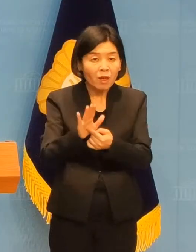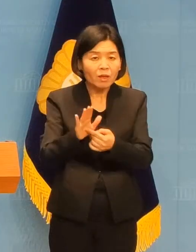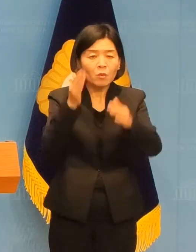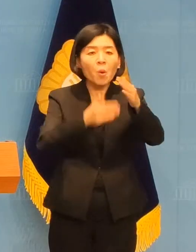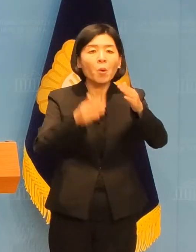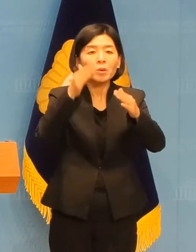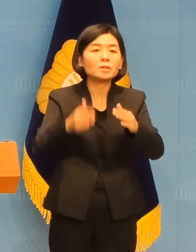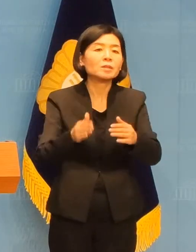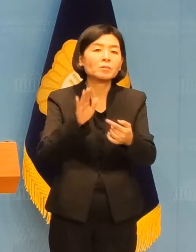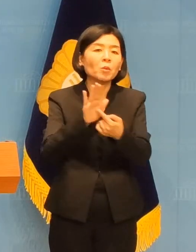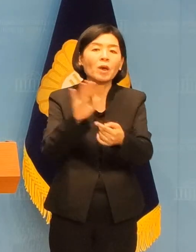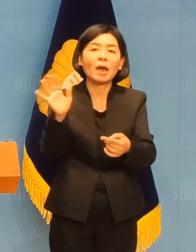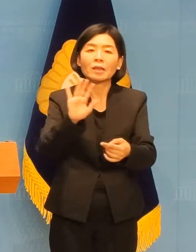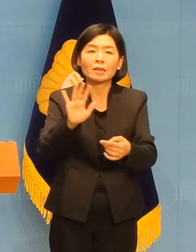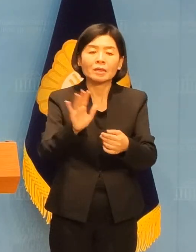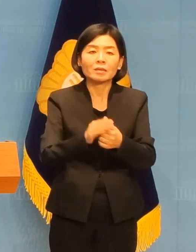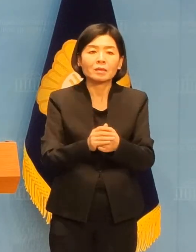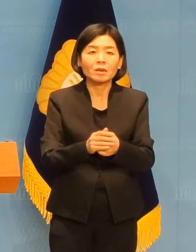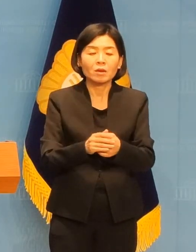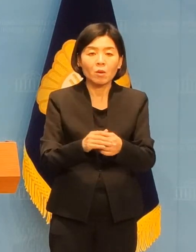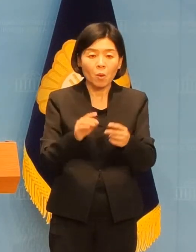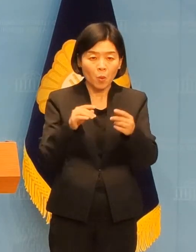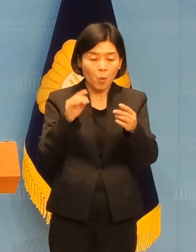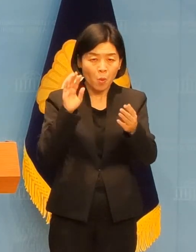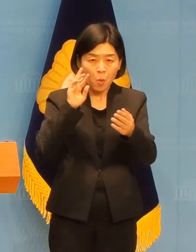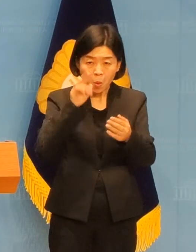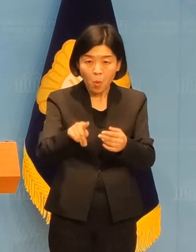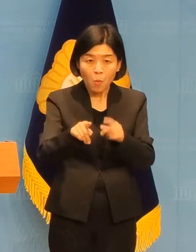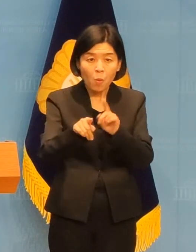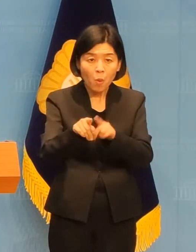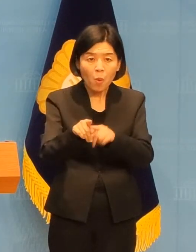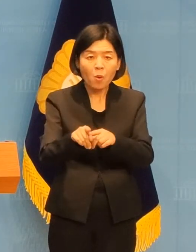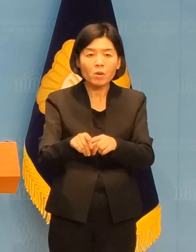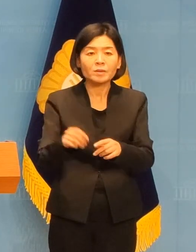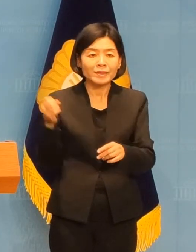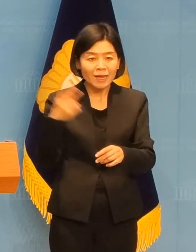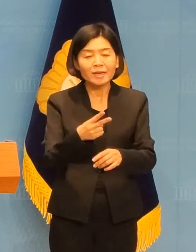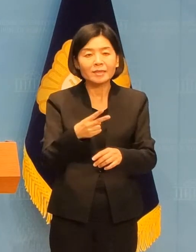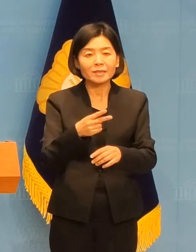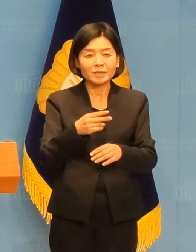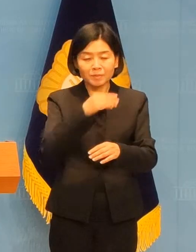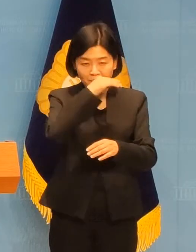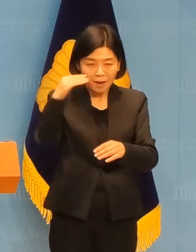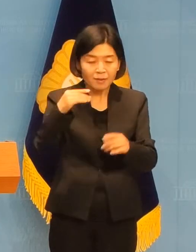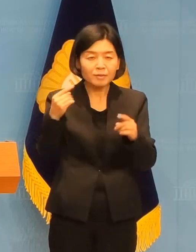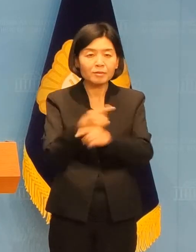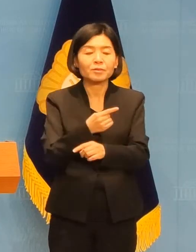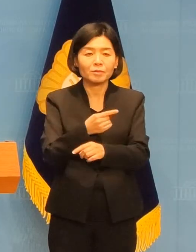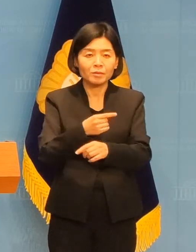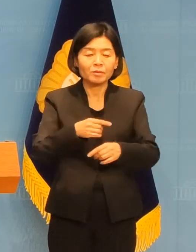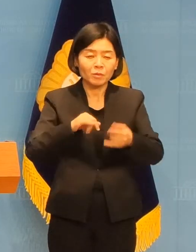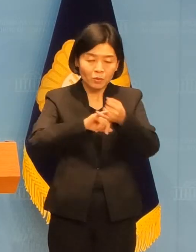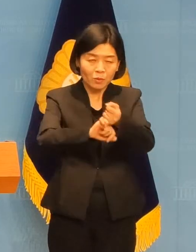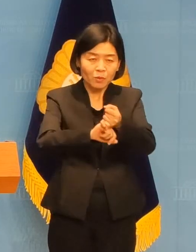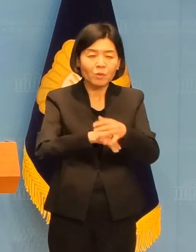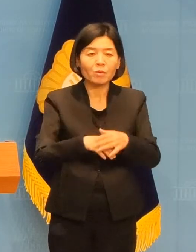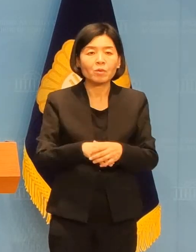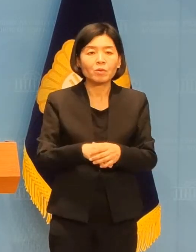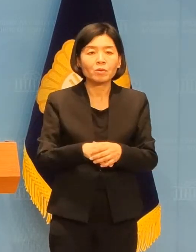정정 보도로 볼 수 없습니다. 오보는 해당 방송을 통해 동일하게 정정되어야 합니다. 이에 당은 해당 사안에